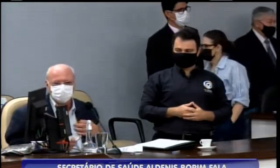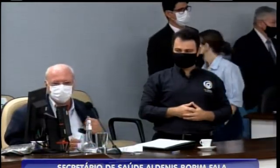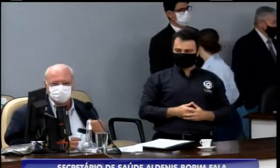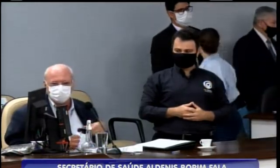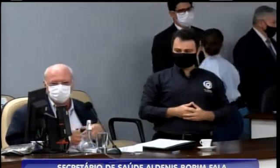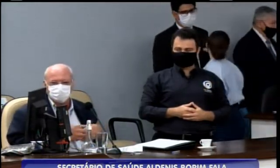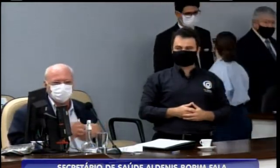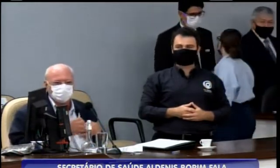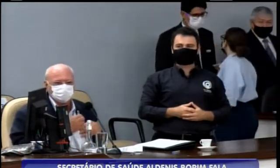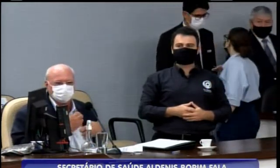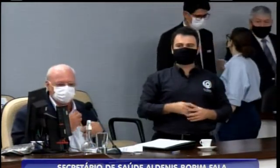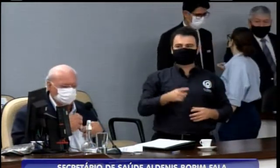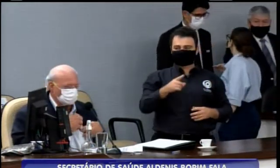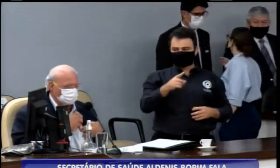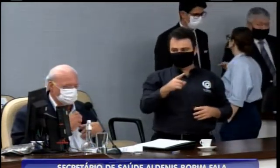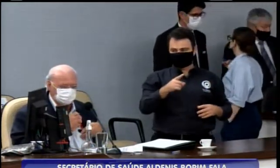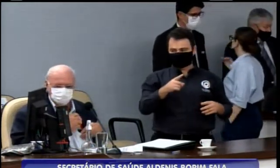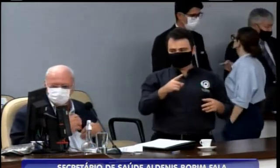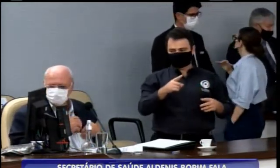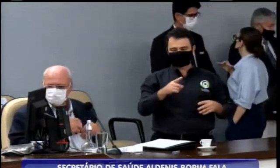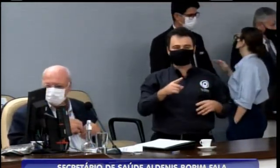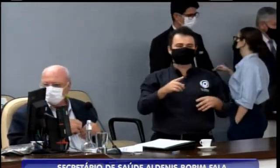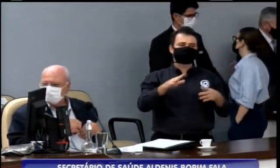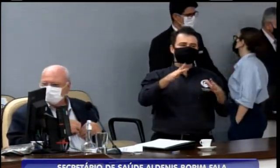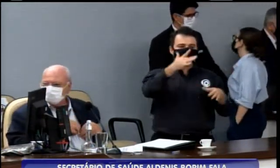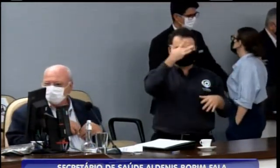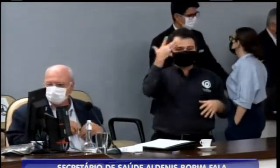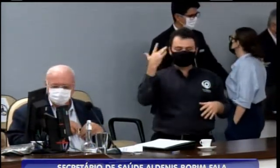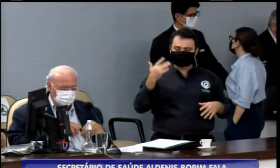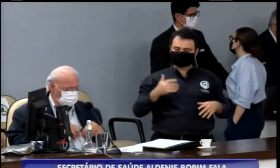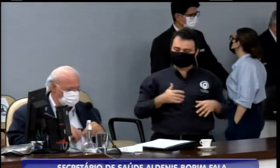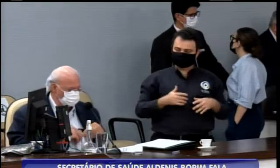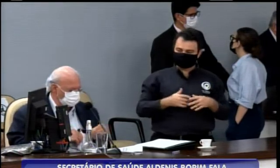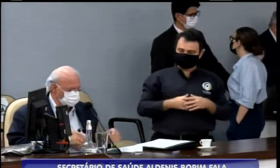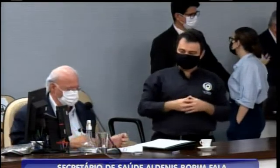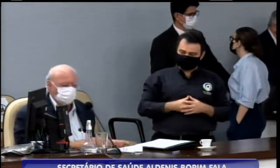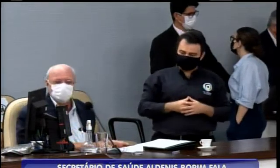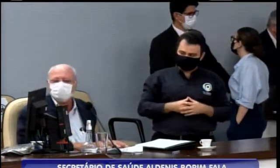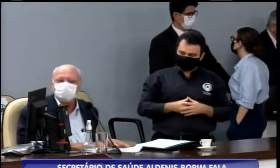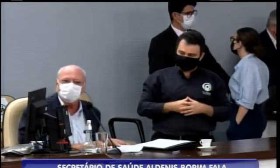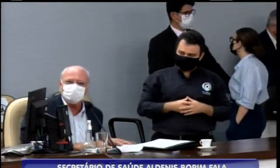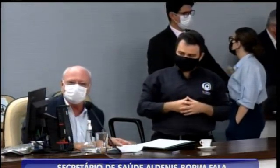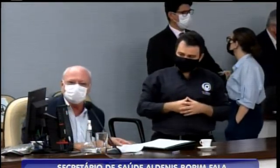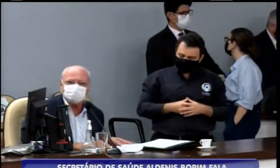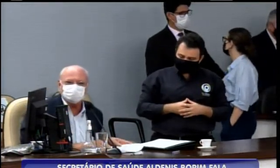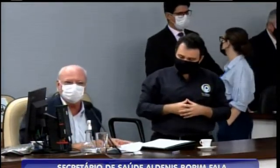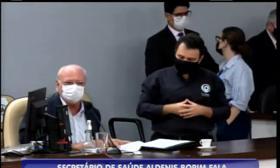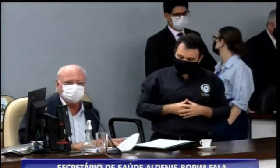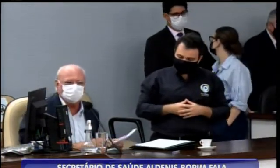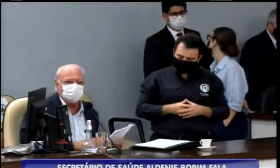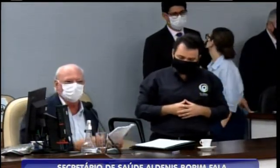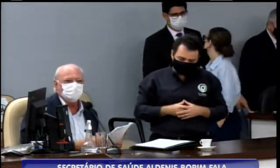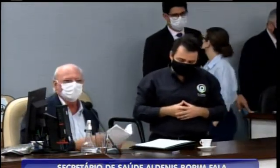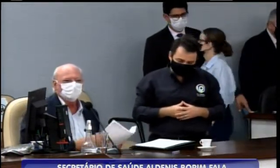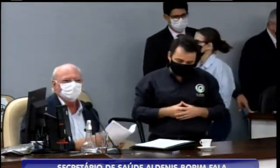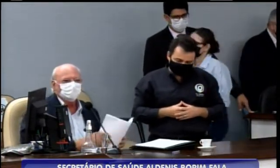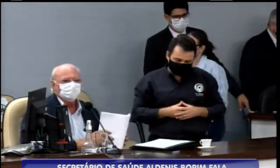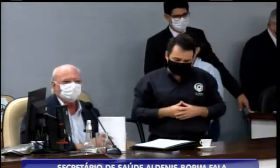as manifestações fazem parte da democracia e nenhuma delas,